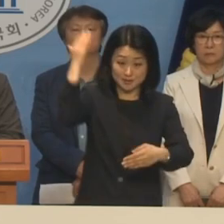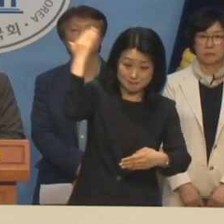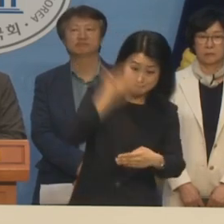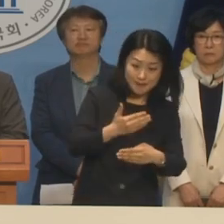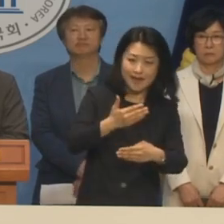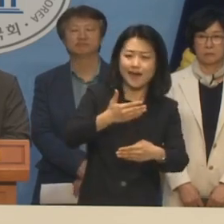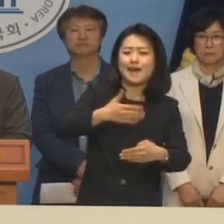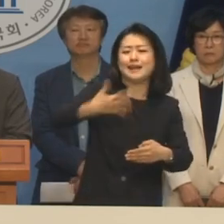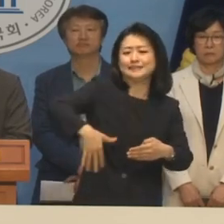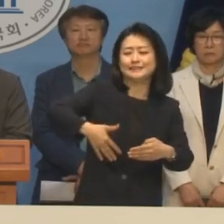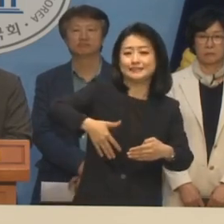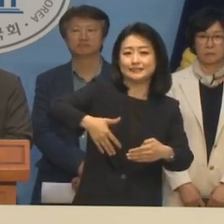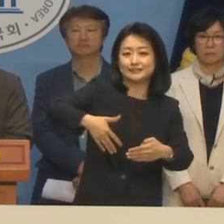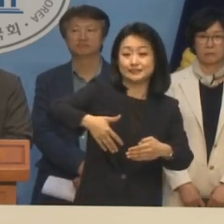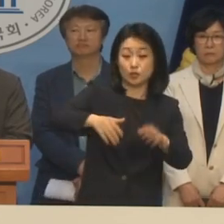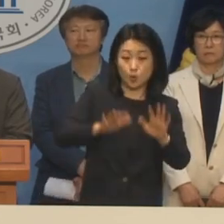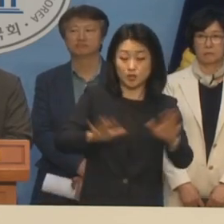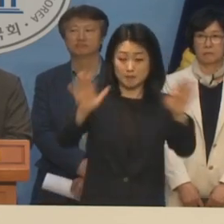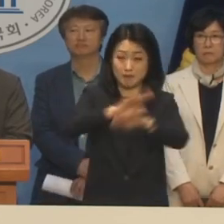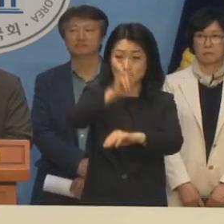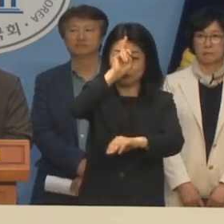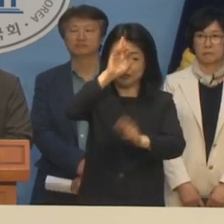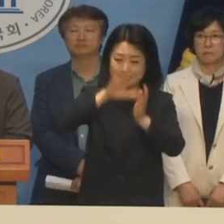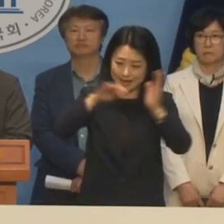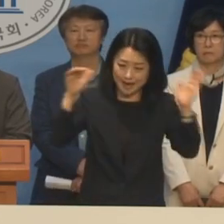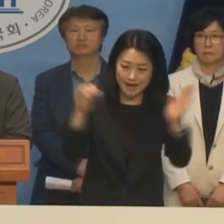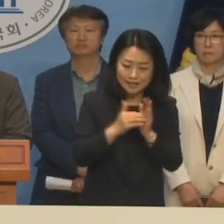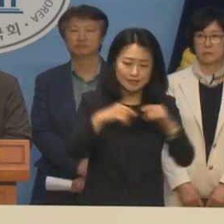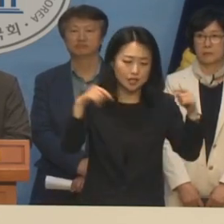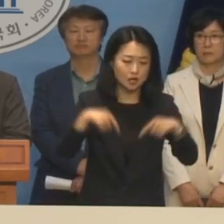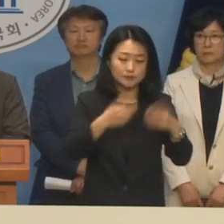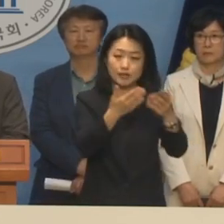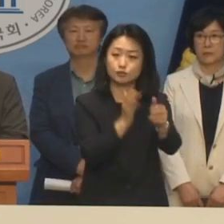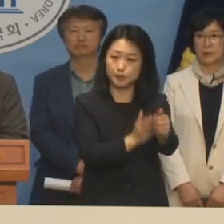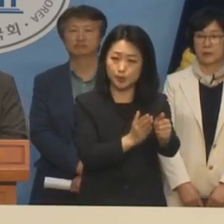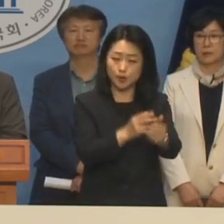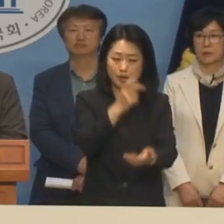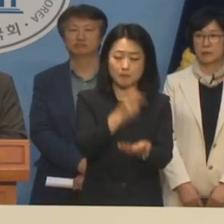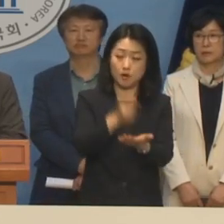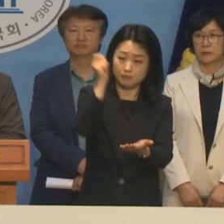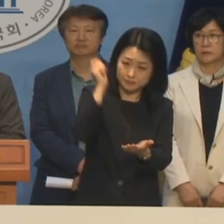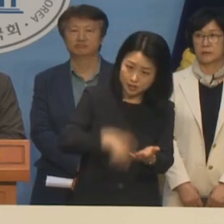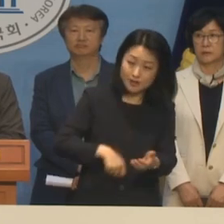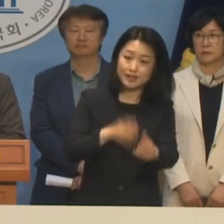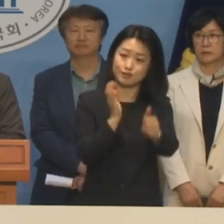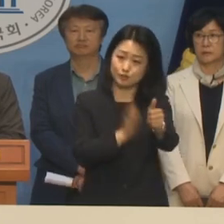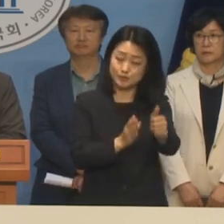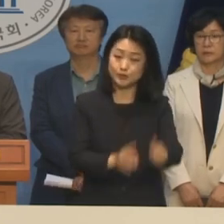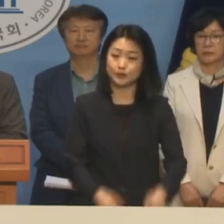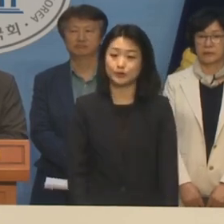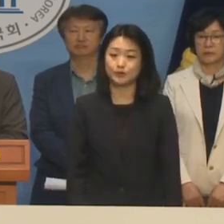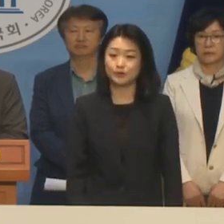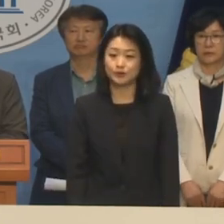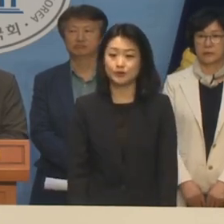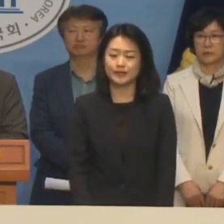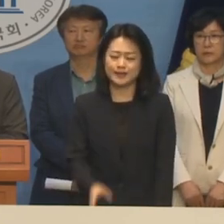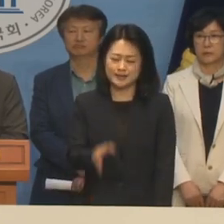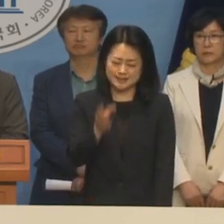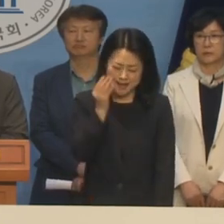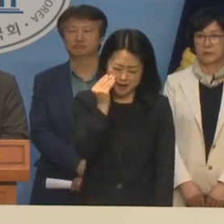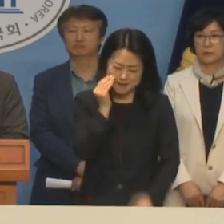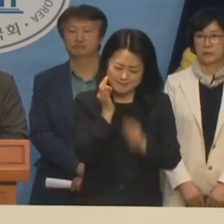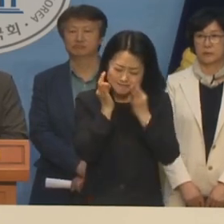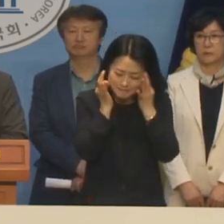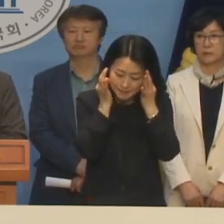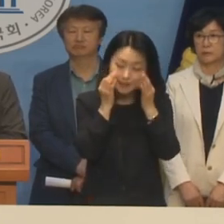아닙니다. 오늘이라도 밤 12시까지라도 끝까지 협상해서 이 법안 처리해 주실 것을 다시 한번 절실한